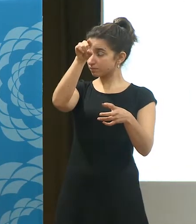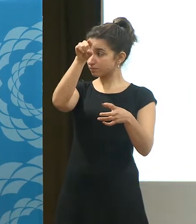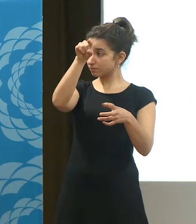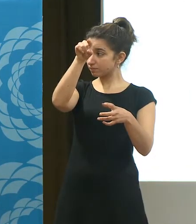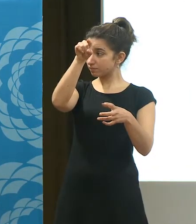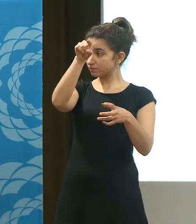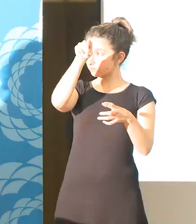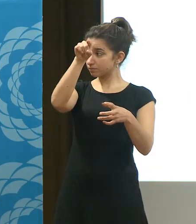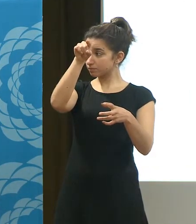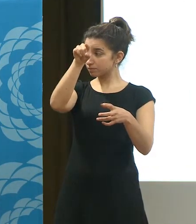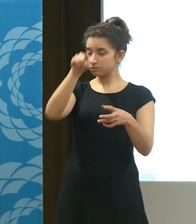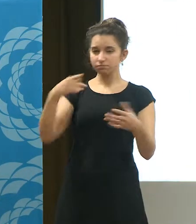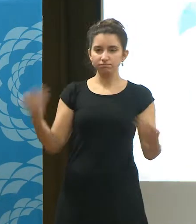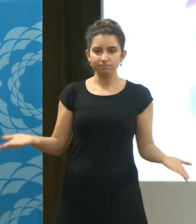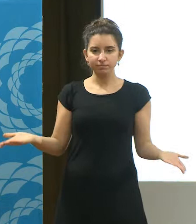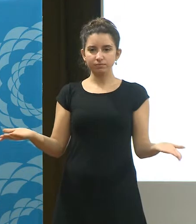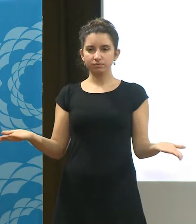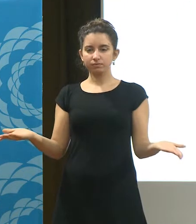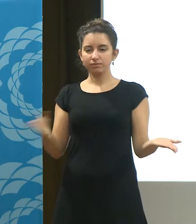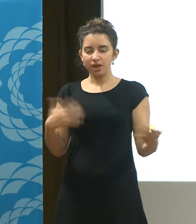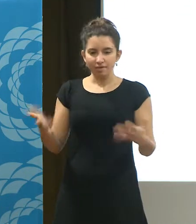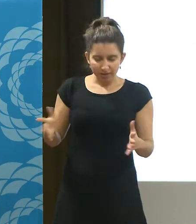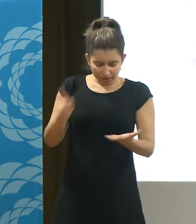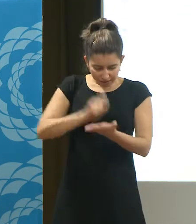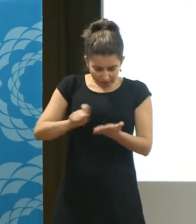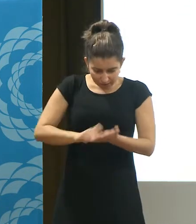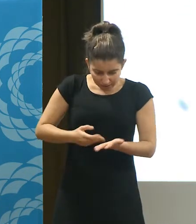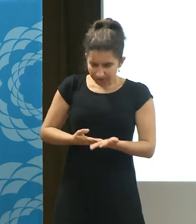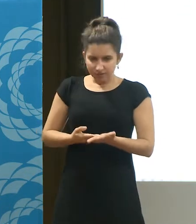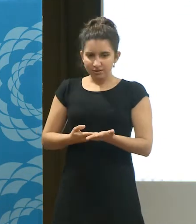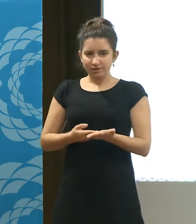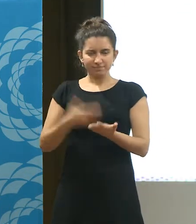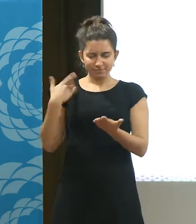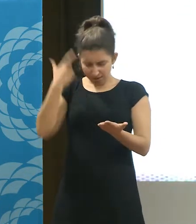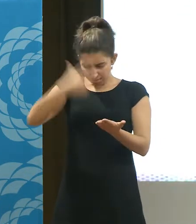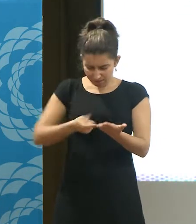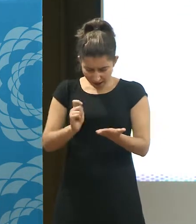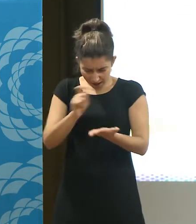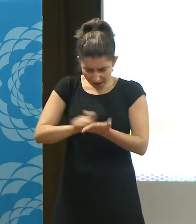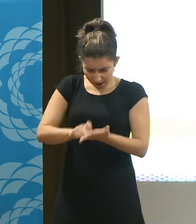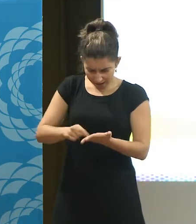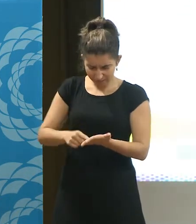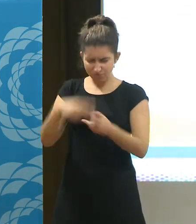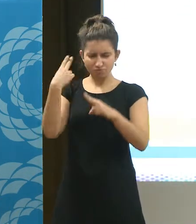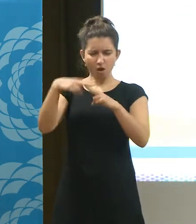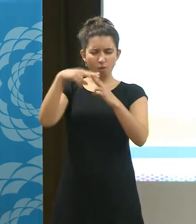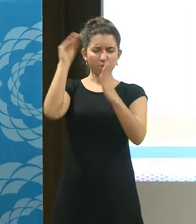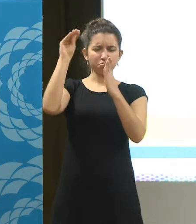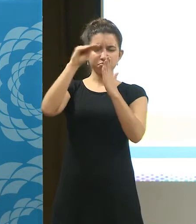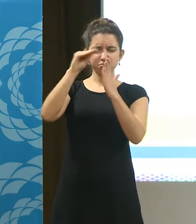Por ahí cuando tenemos que llenar una ficha como para la inscripción, ponemos muchos nombres